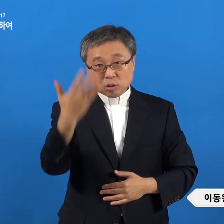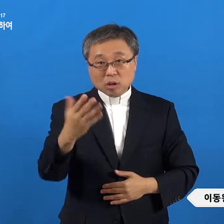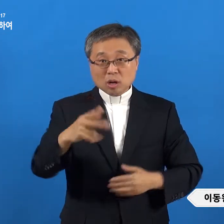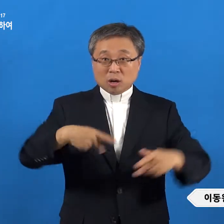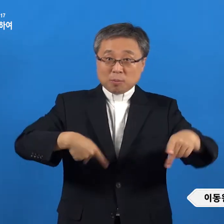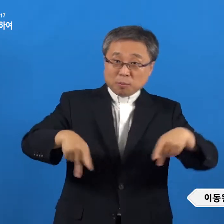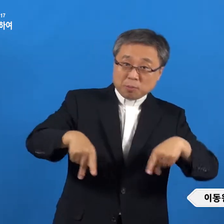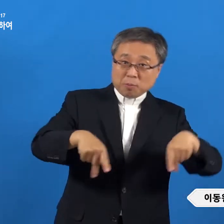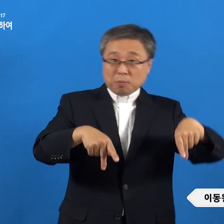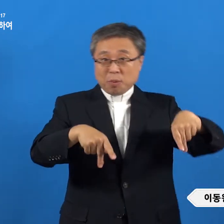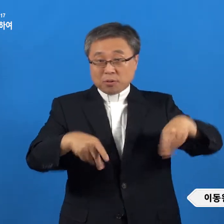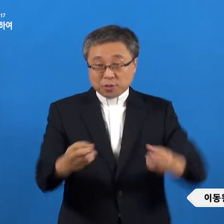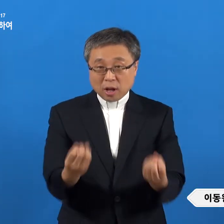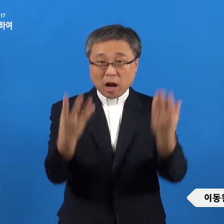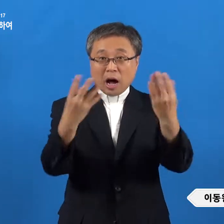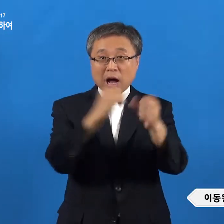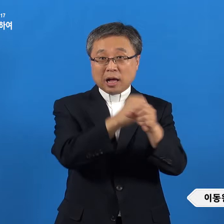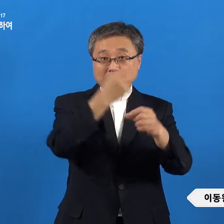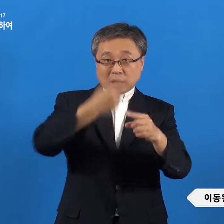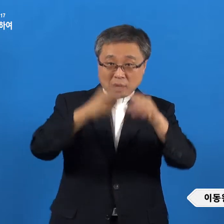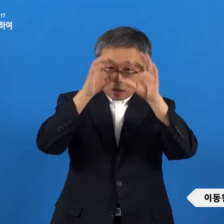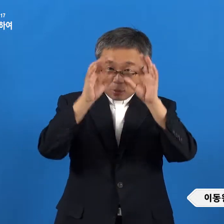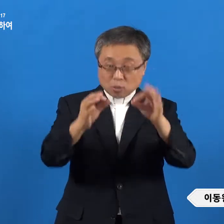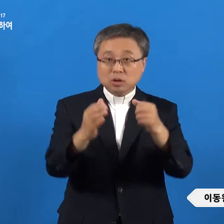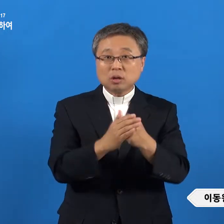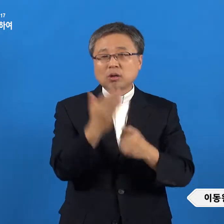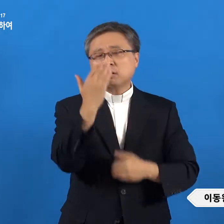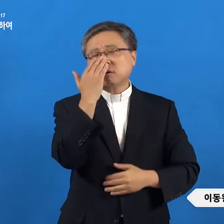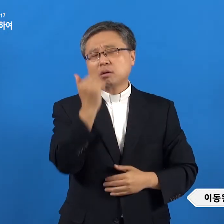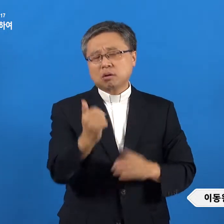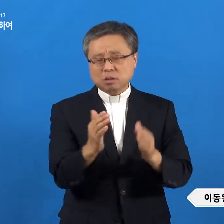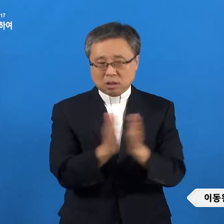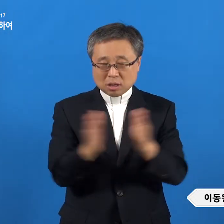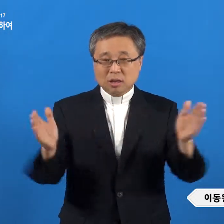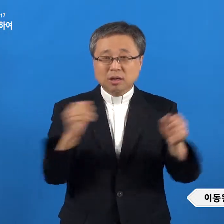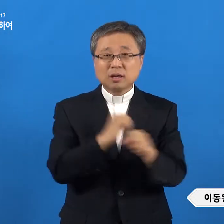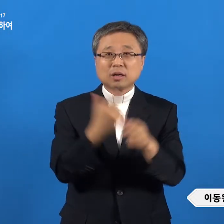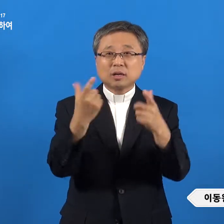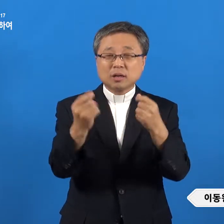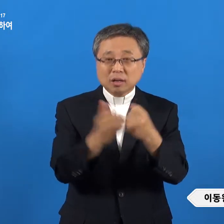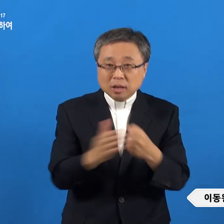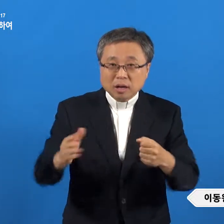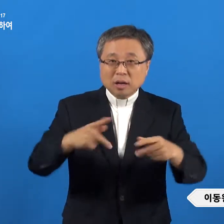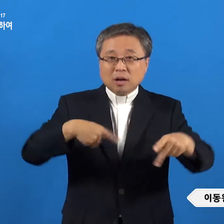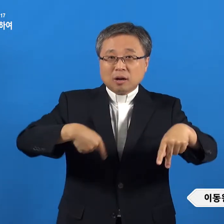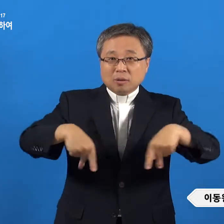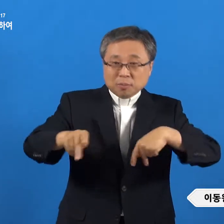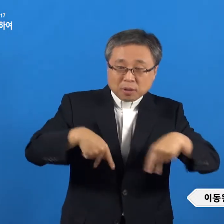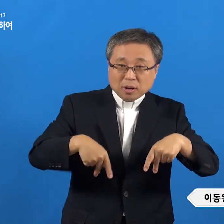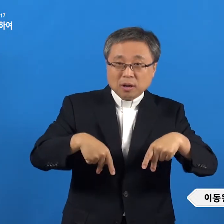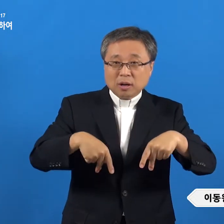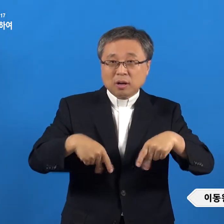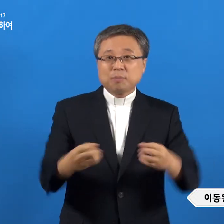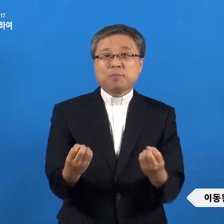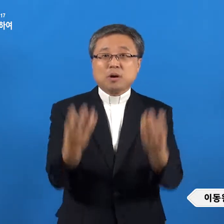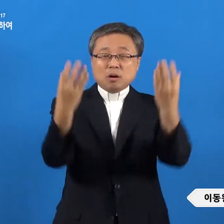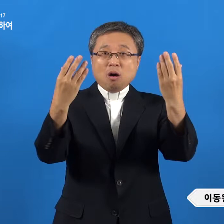열다 보니까 이 파티도 지겨워지기 시작했습니다. 그래서 이 파티가 점점 더 와일드 파티로